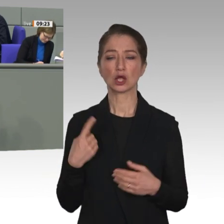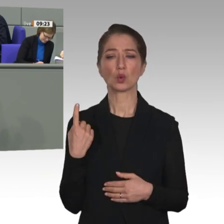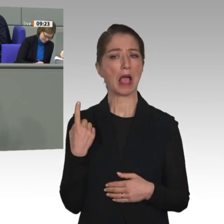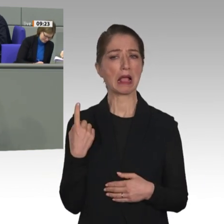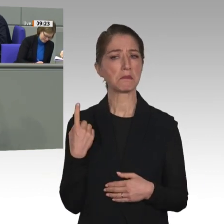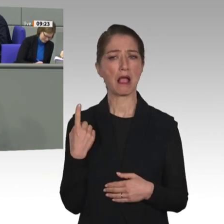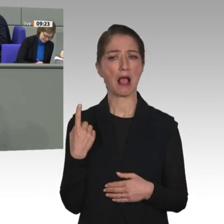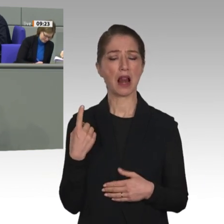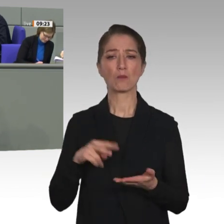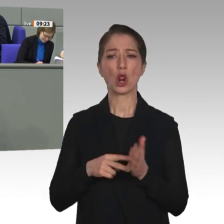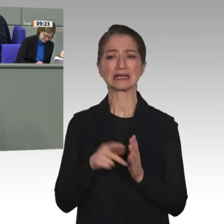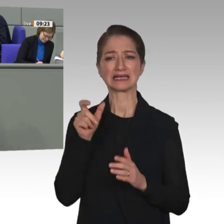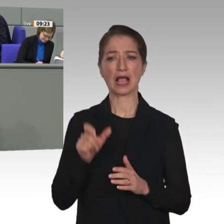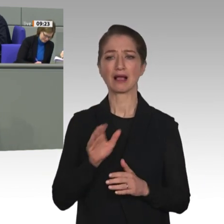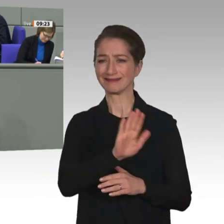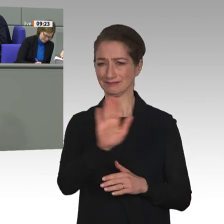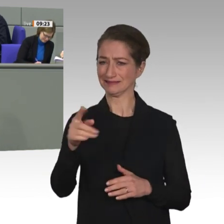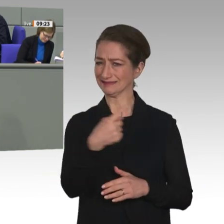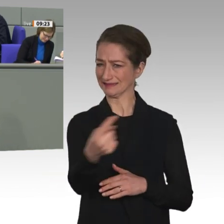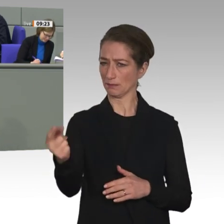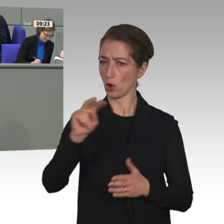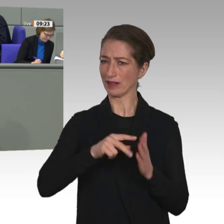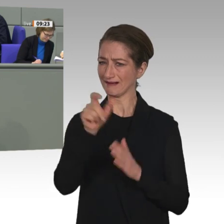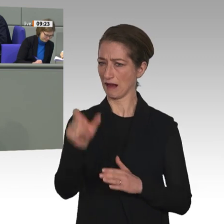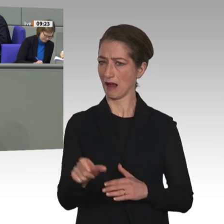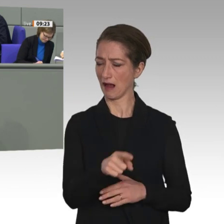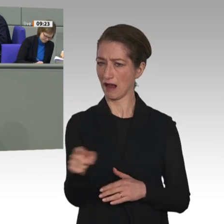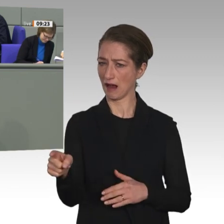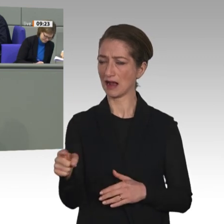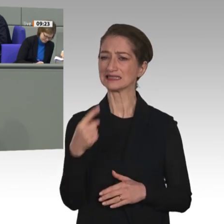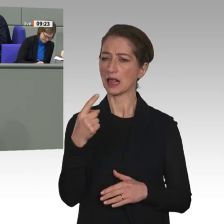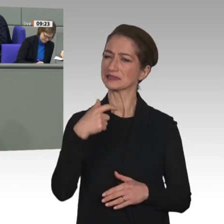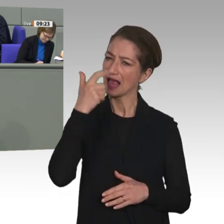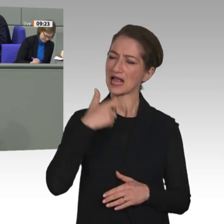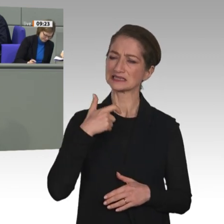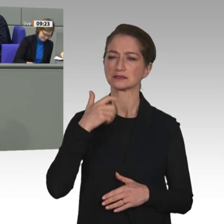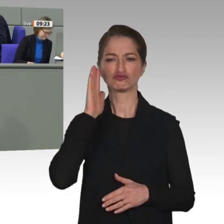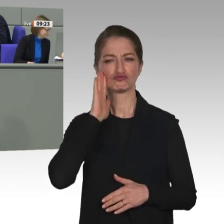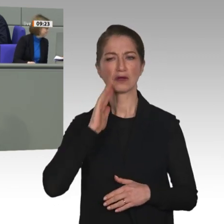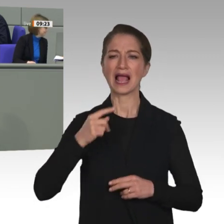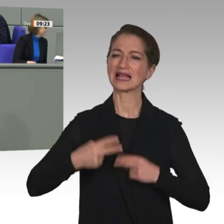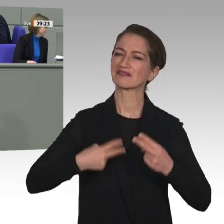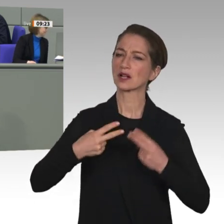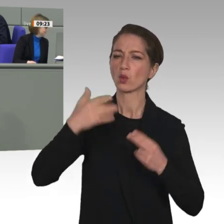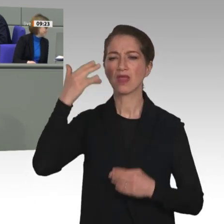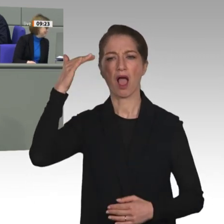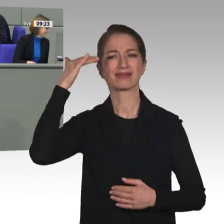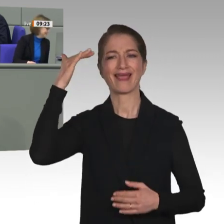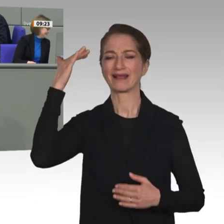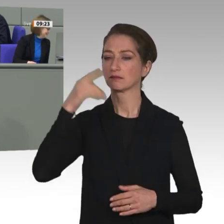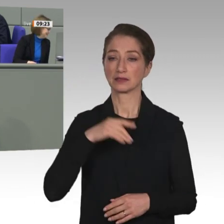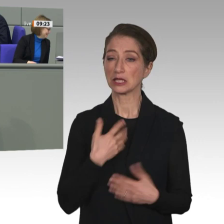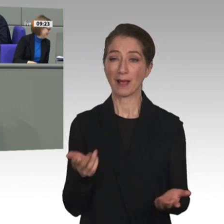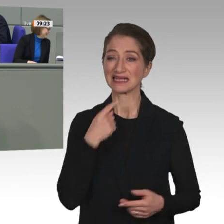einziges Mal einen Politiker aus Ihren Reihen gehört, der ernsthaft ein Nachdenken über die Entwicklung eingefordert hat, die unser Land